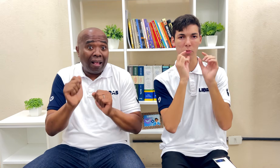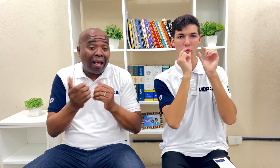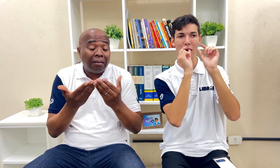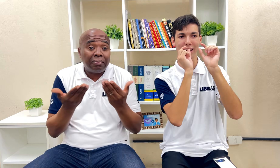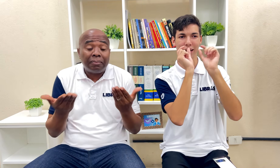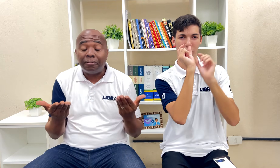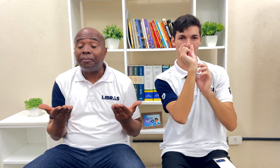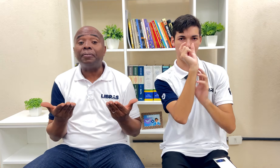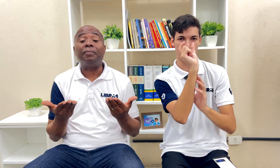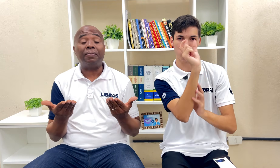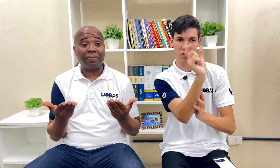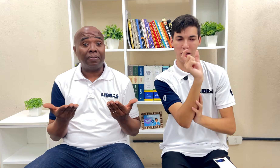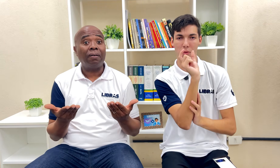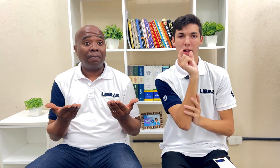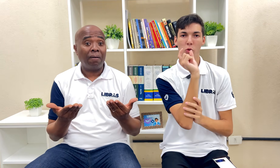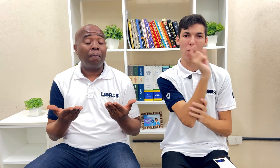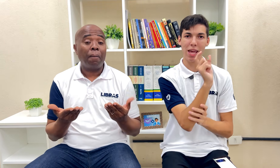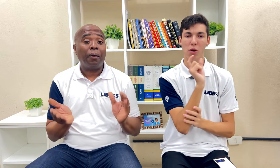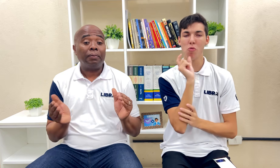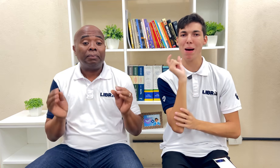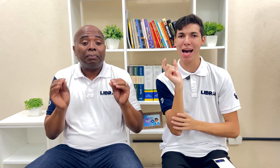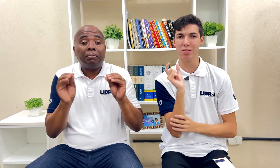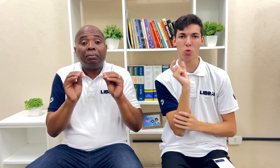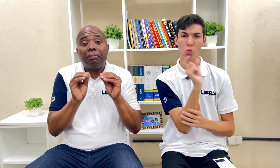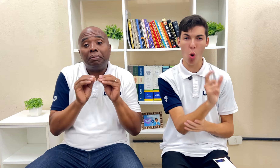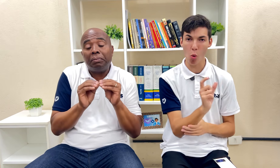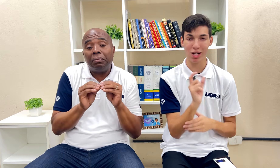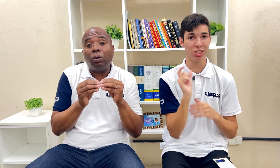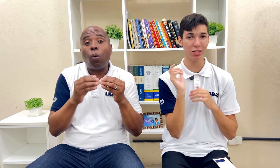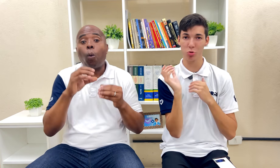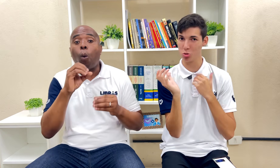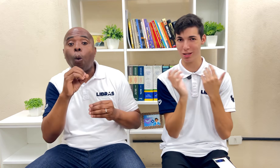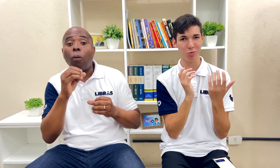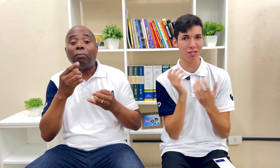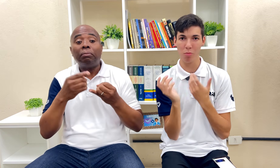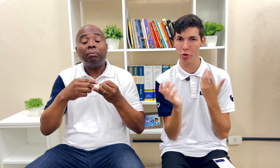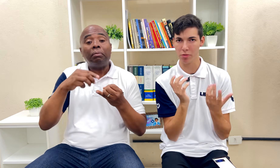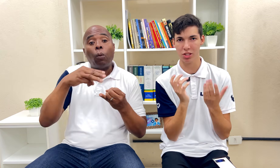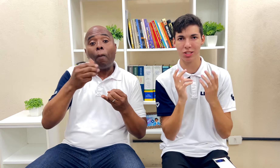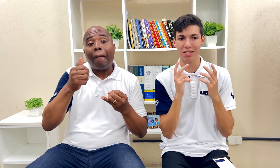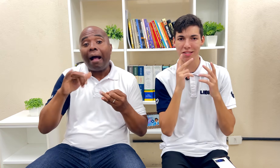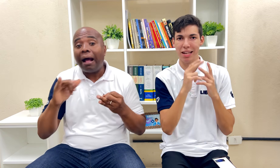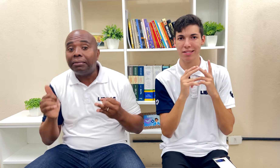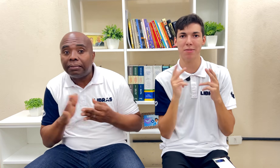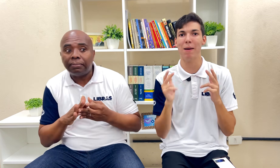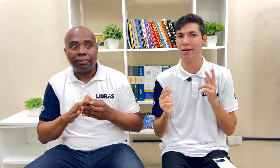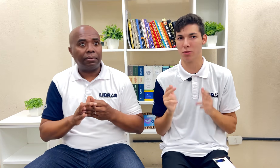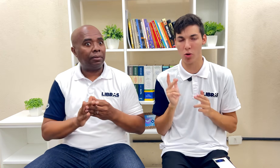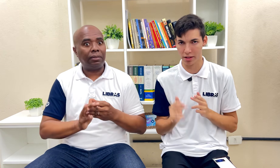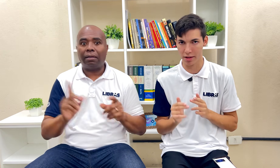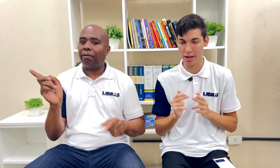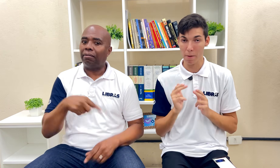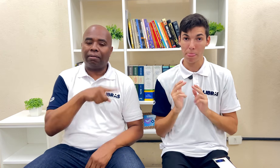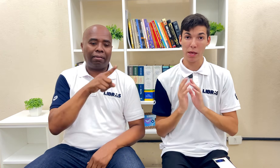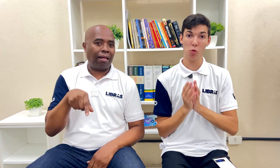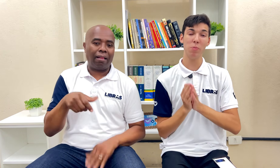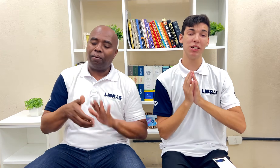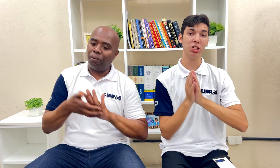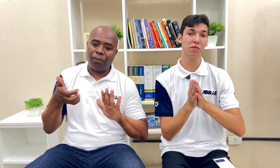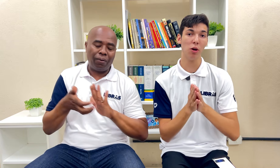exemplo, aquela junção. O e, o mas, o ou, a gente costuma não usar muito, a gente cancela essas partes, corta. E o objetivo é o